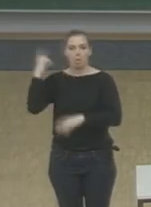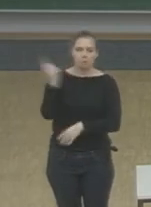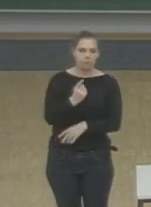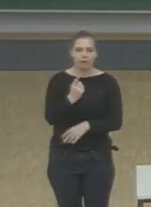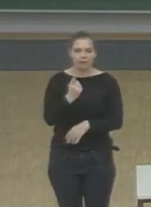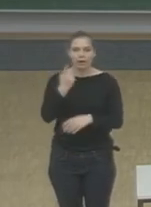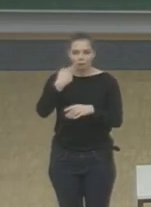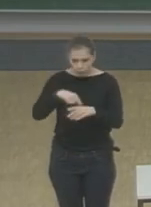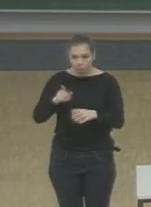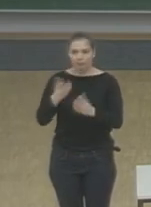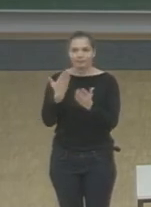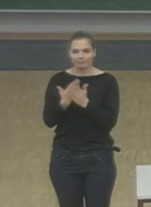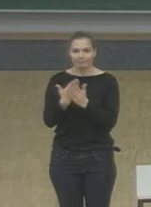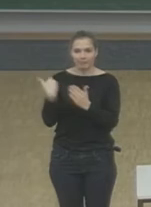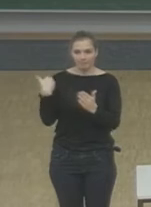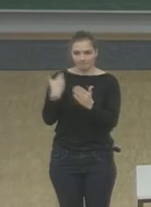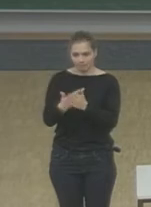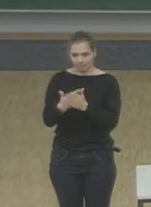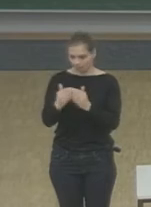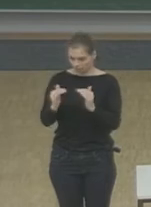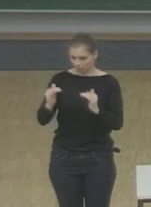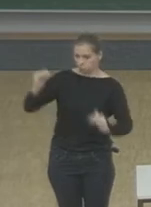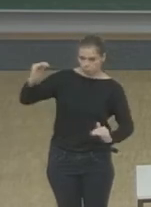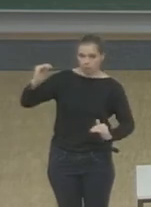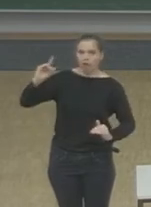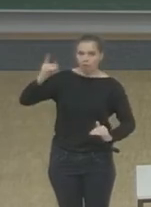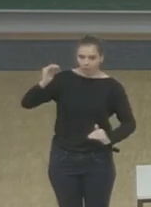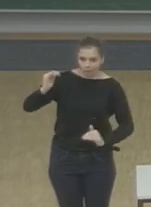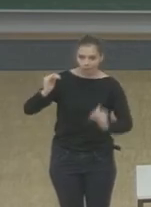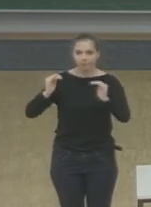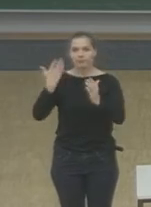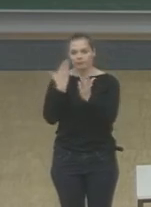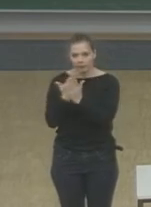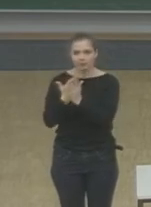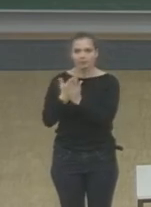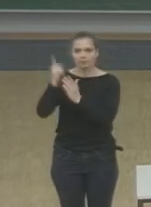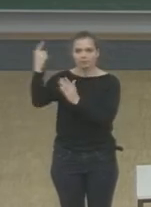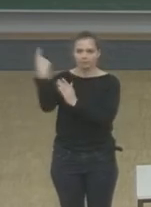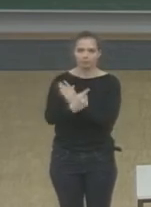als plausible Konsequenzen aus einleuchtenden Prinzipien erscheinen konnten.